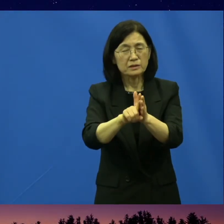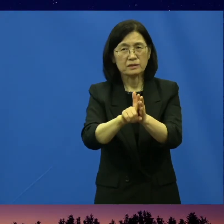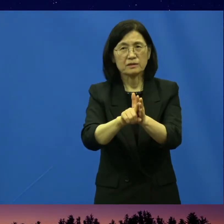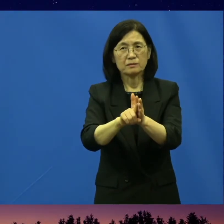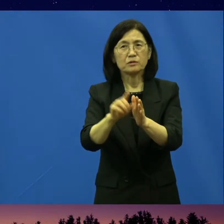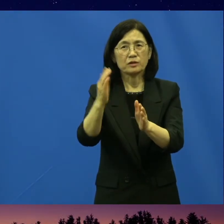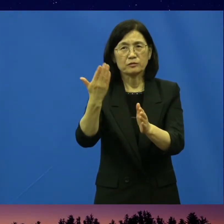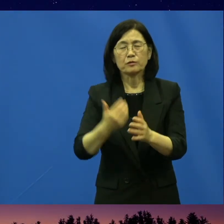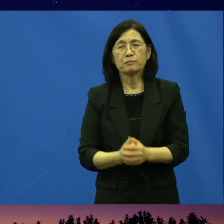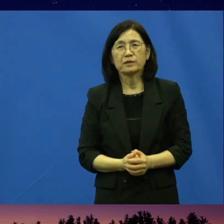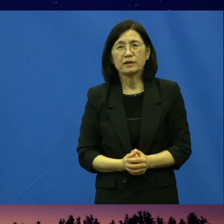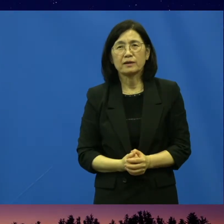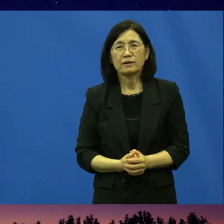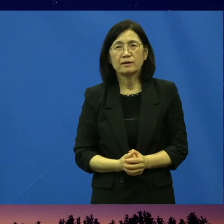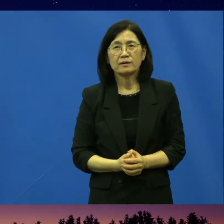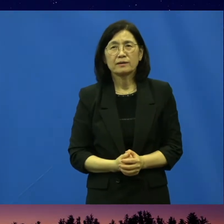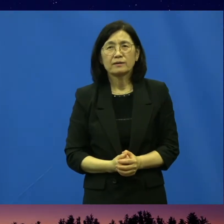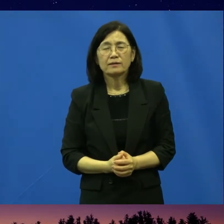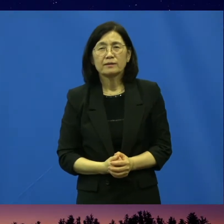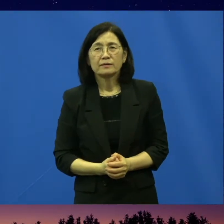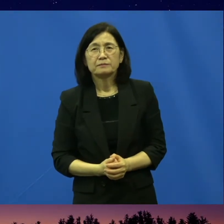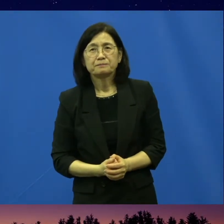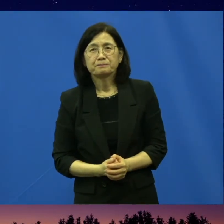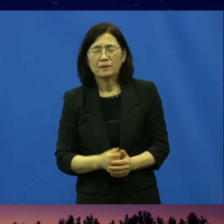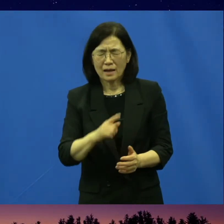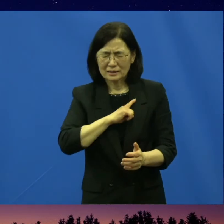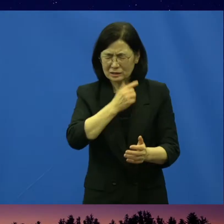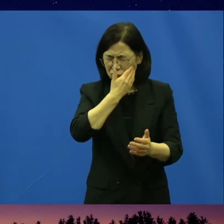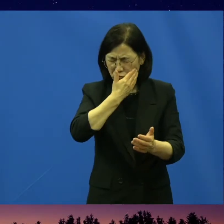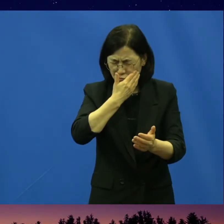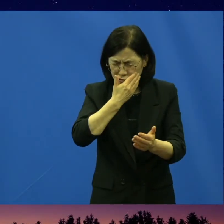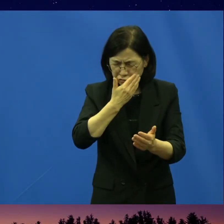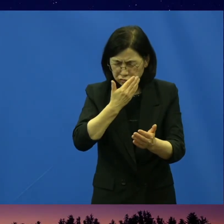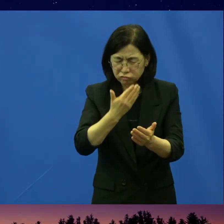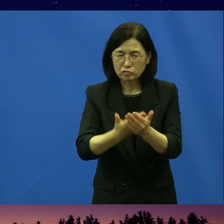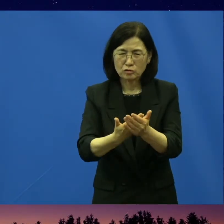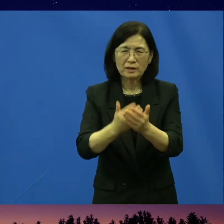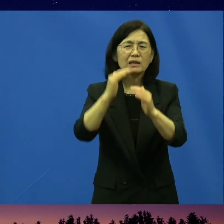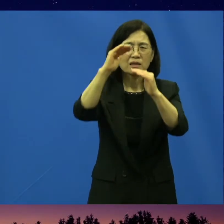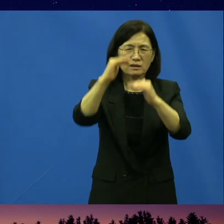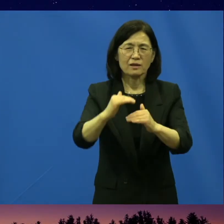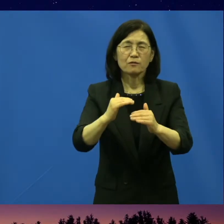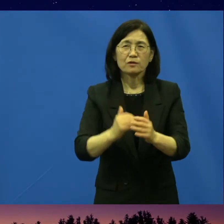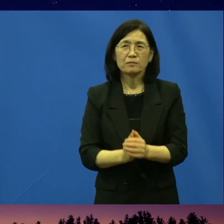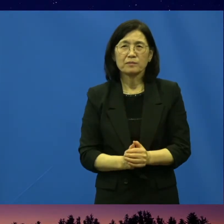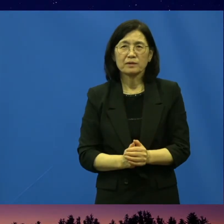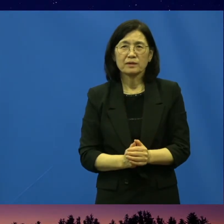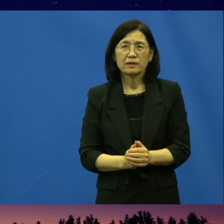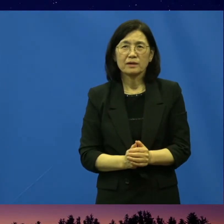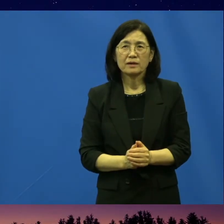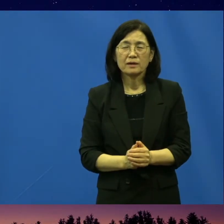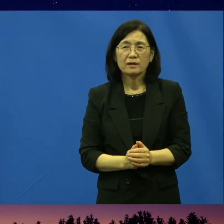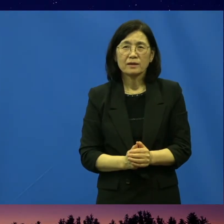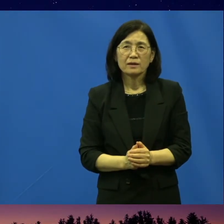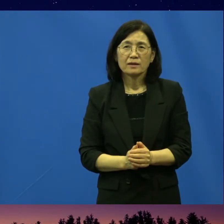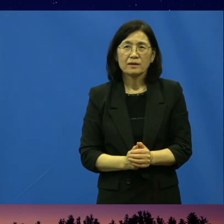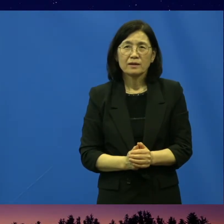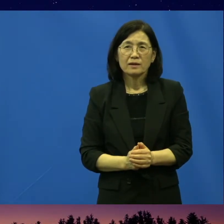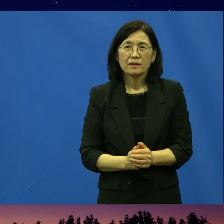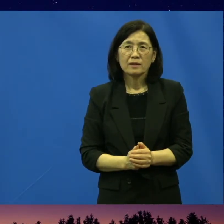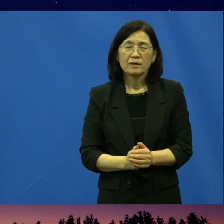이 가장 중요한 메시지예요. 성경에서 말하는 가장 중요한 메시지예요. 아무리 죽을 일이 있어도